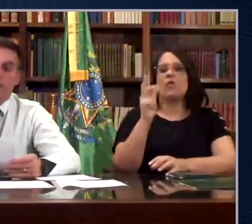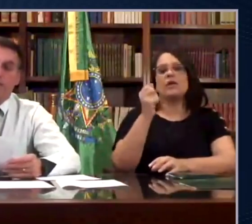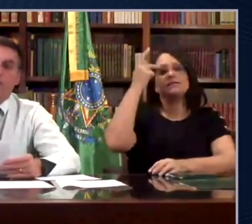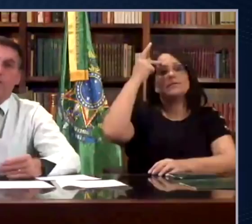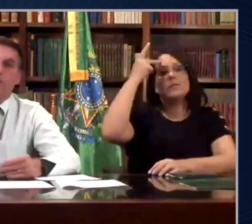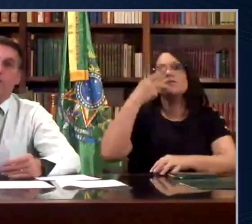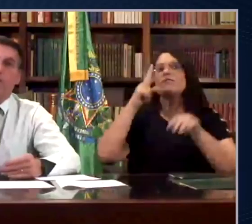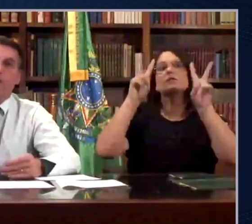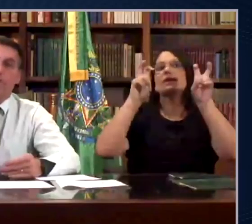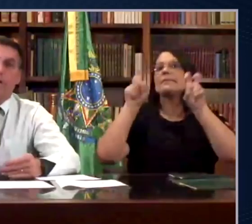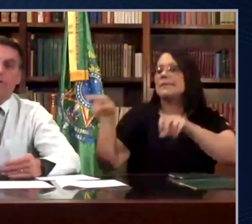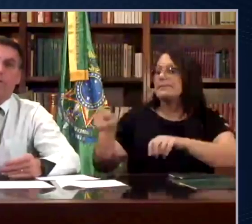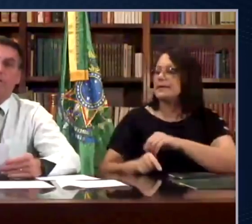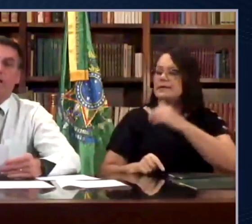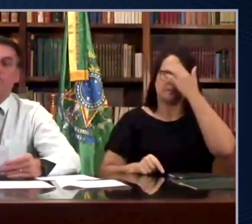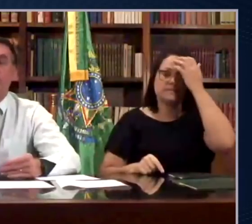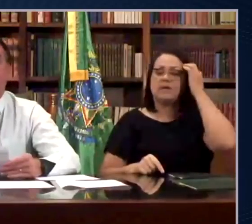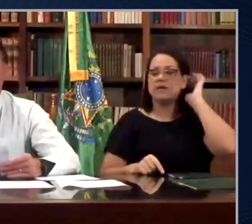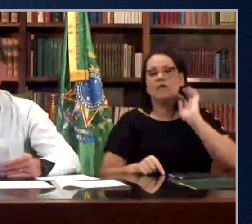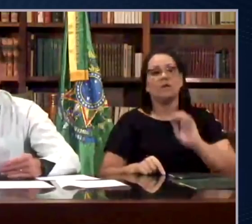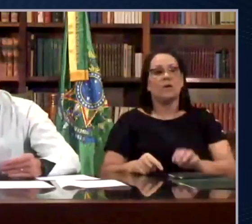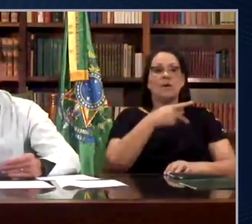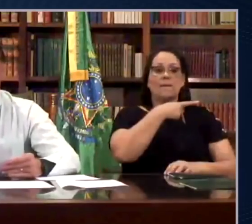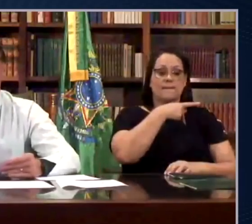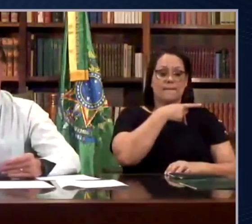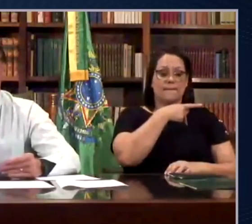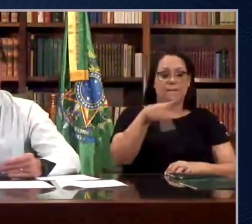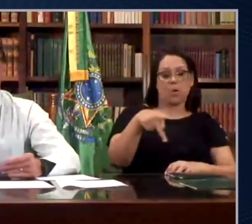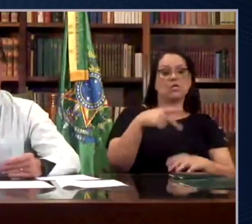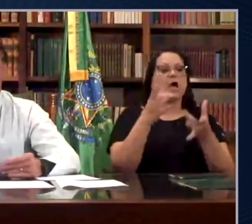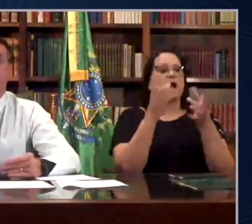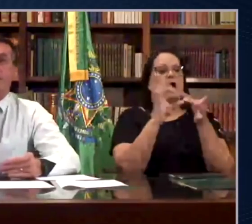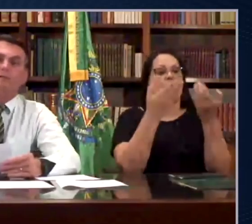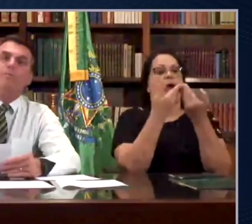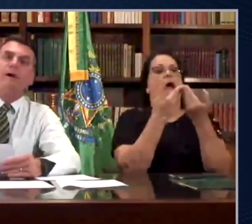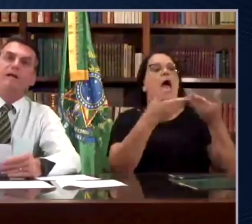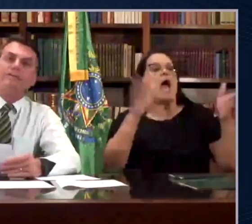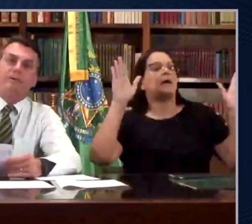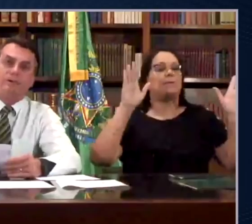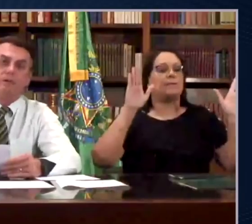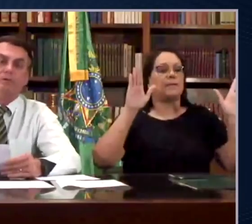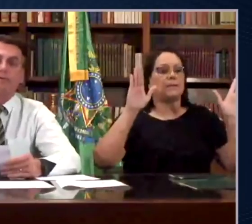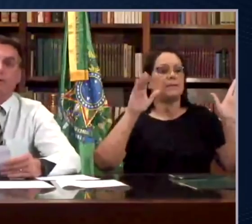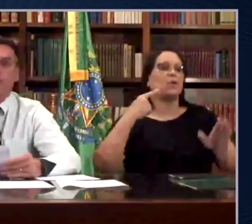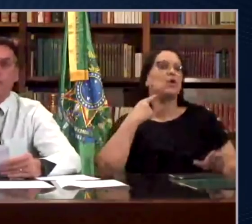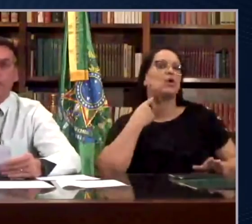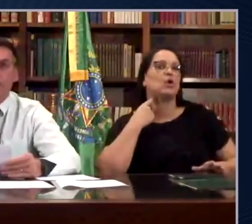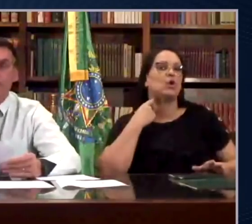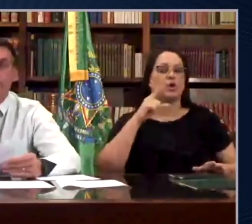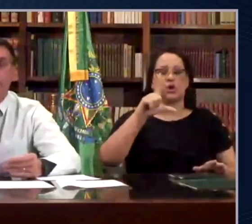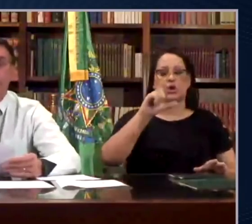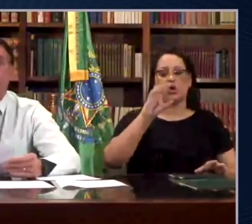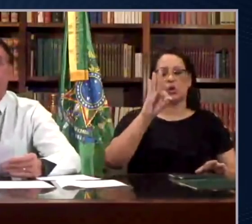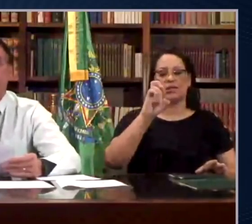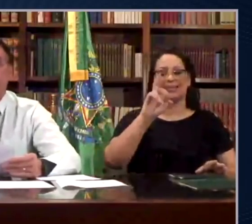Paulo, dizendo que eu baixei um decreto reabrindo loterias esportivas do Brasil para ajudar um parente meu no interior de São